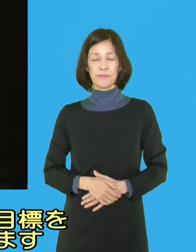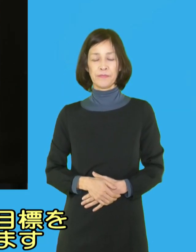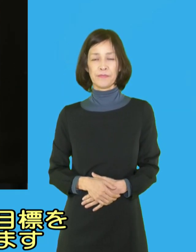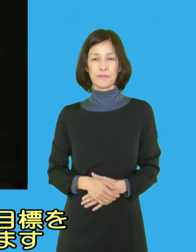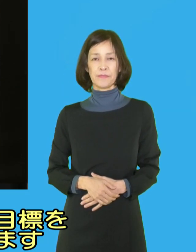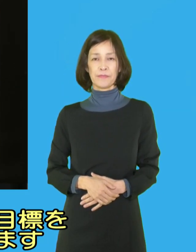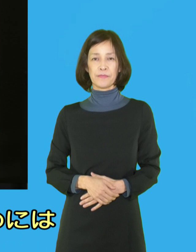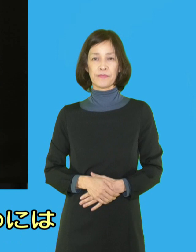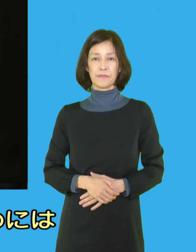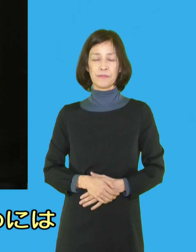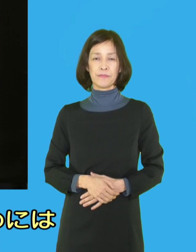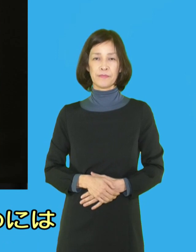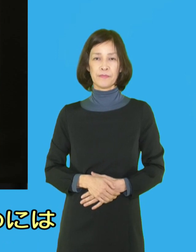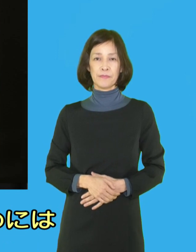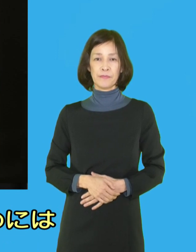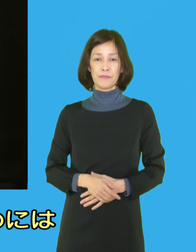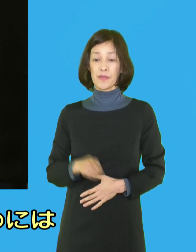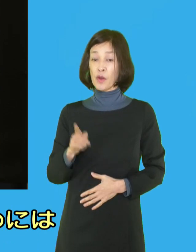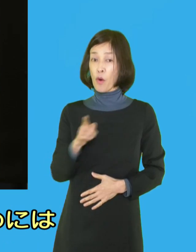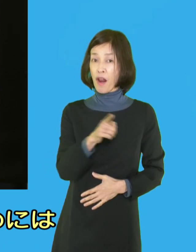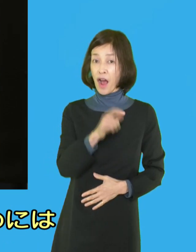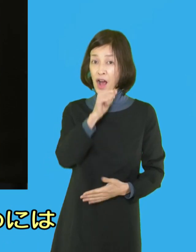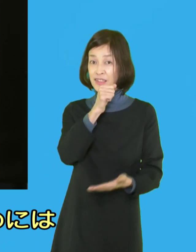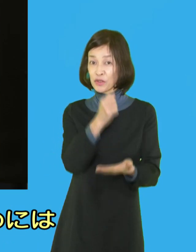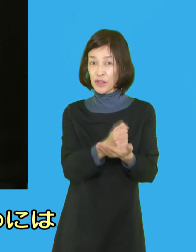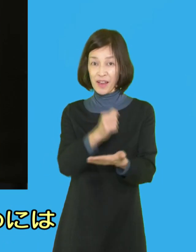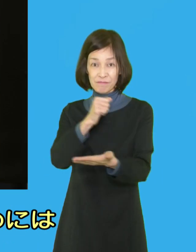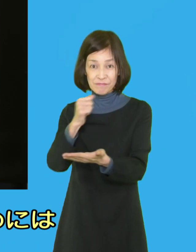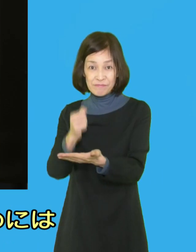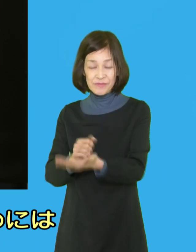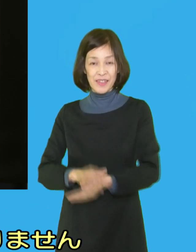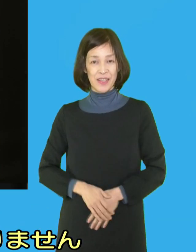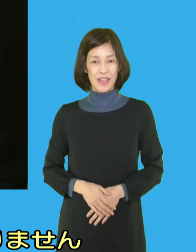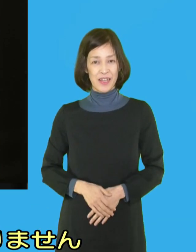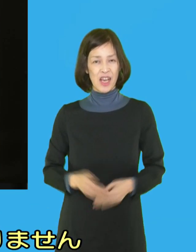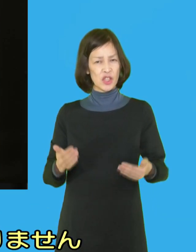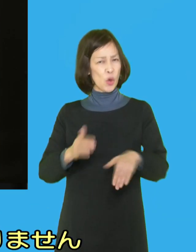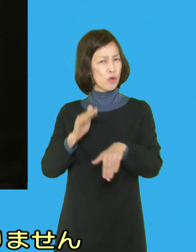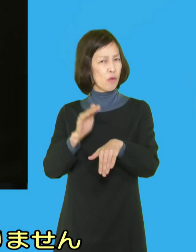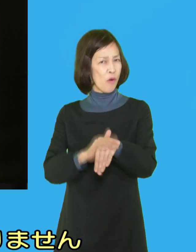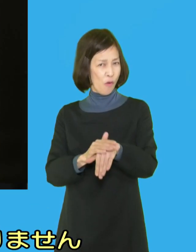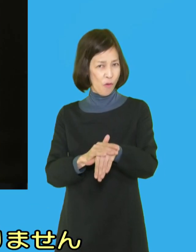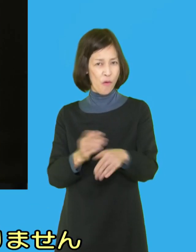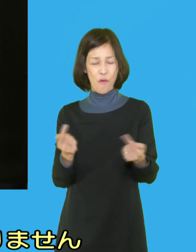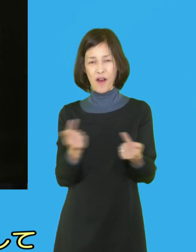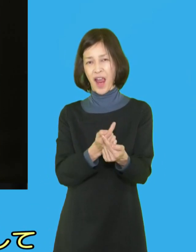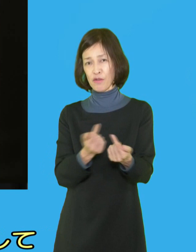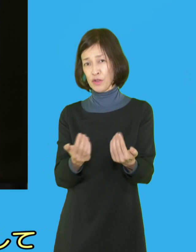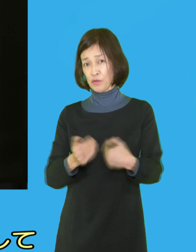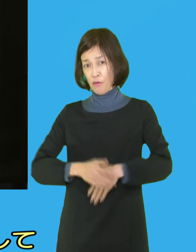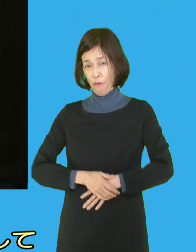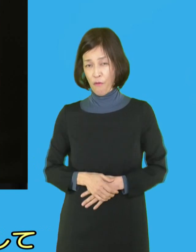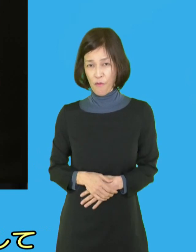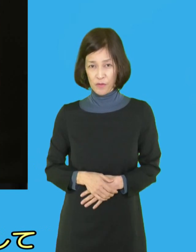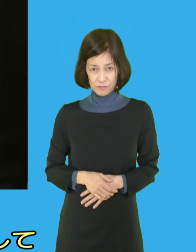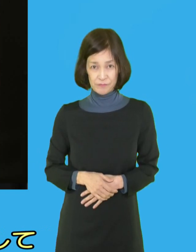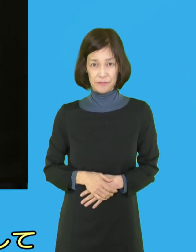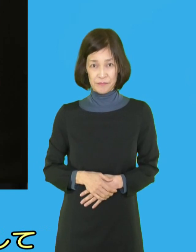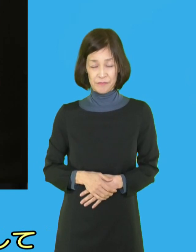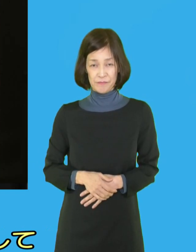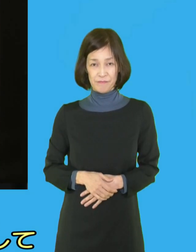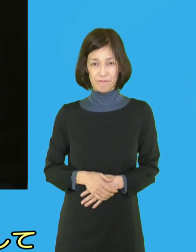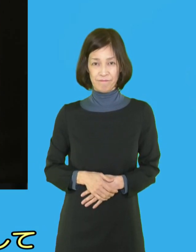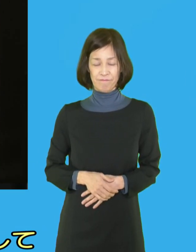。これらを実現するためにはですね、まあ、今の仕事のやり方というのも変えていかなくてはいけませんので、まあ、様々な実